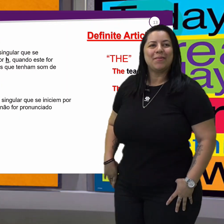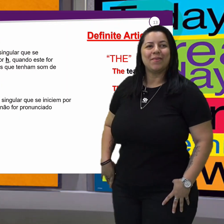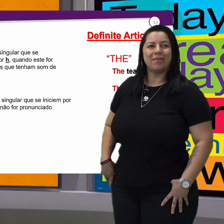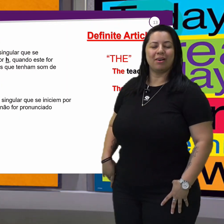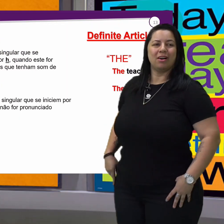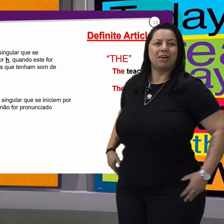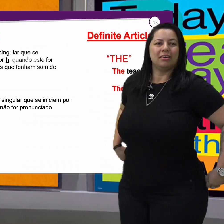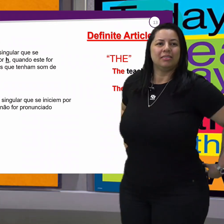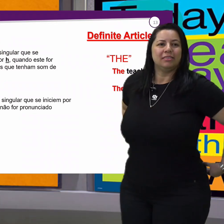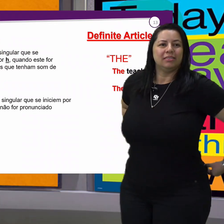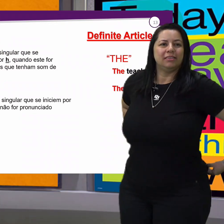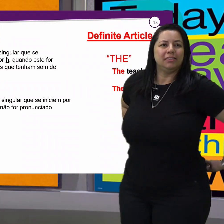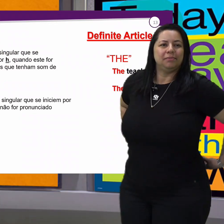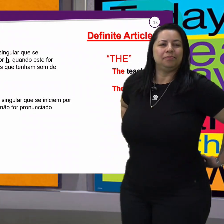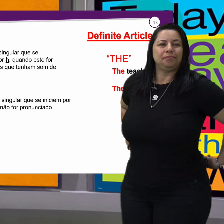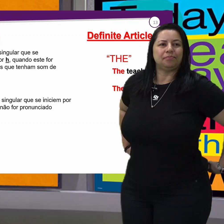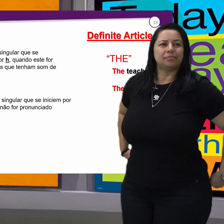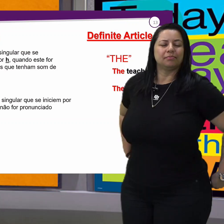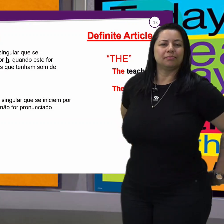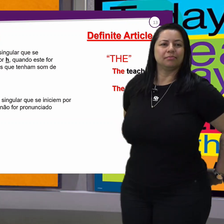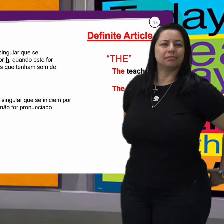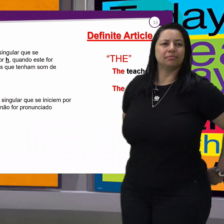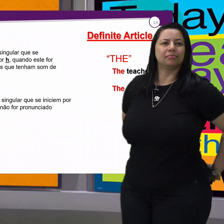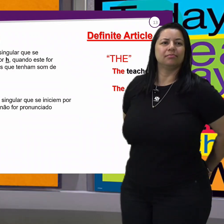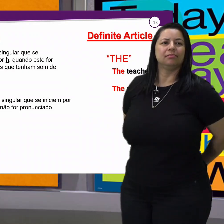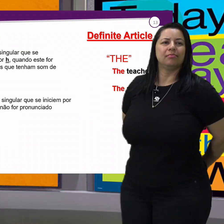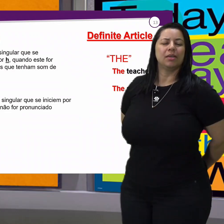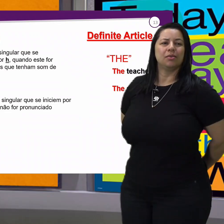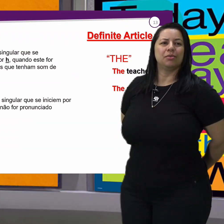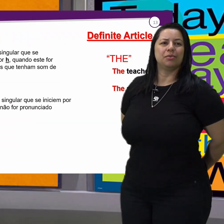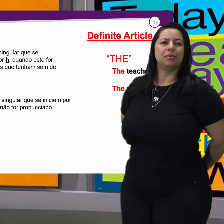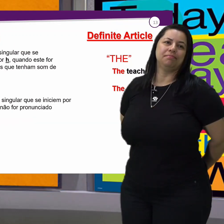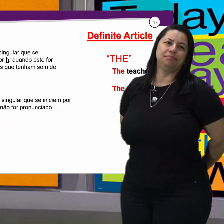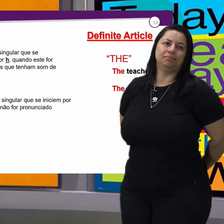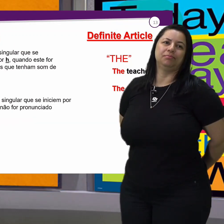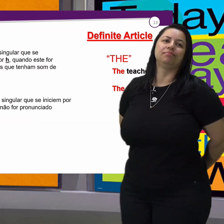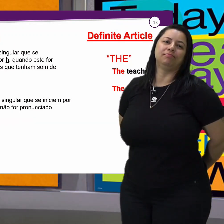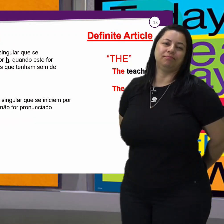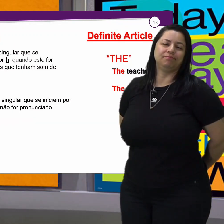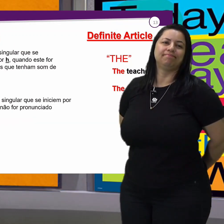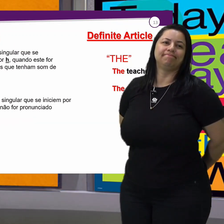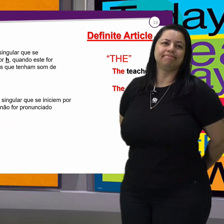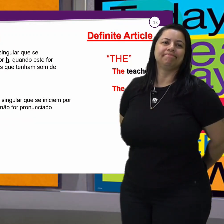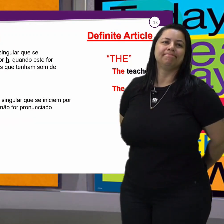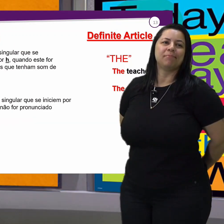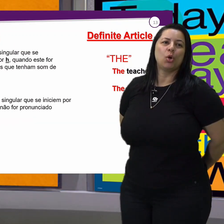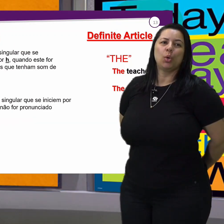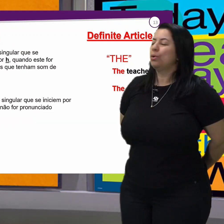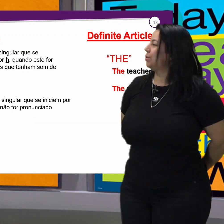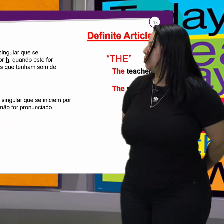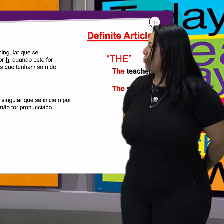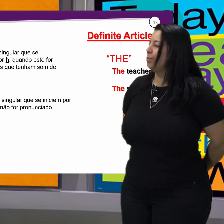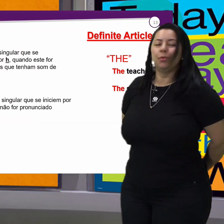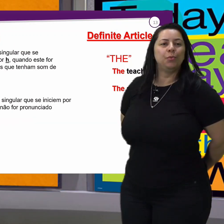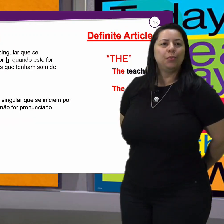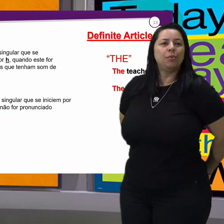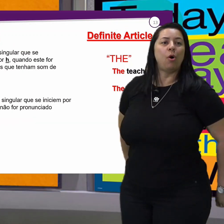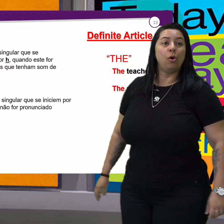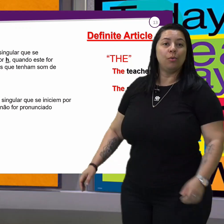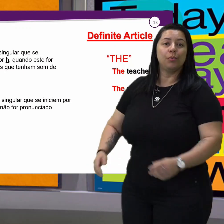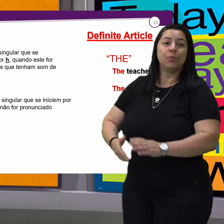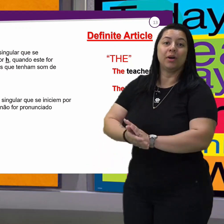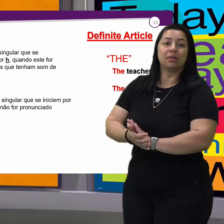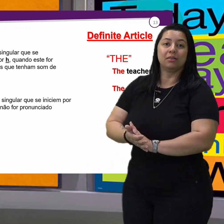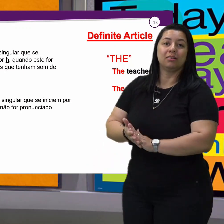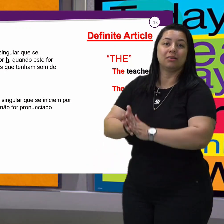São duas palavrinhas, significam a mesma coisa. And. A mesma coisa. Qual é a tradução?